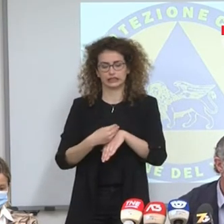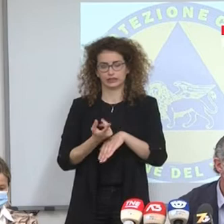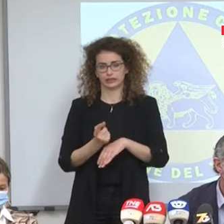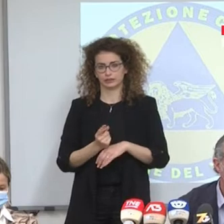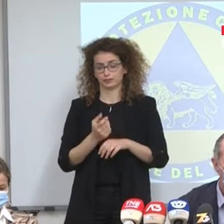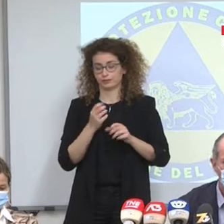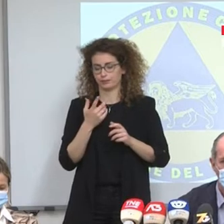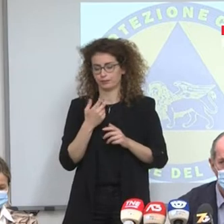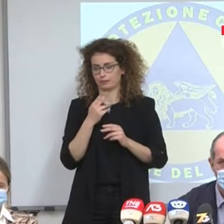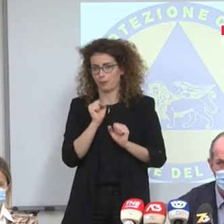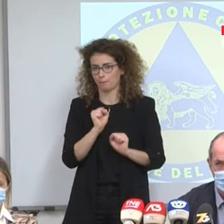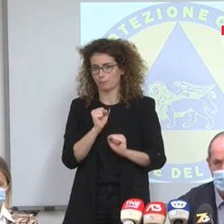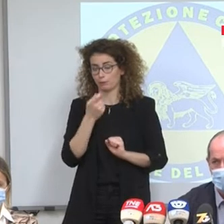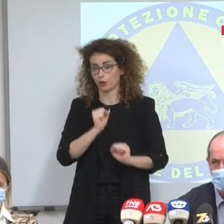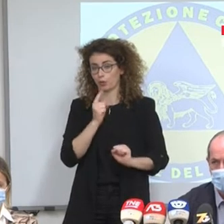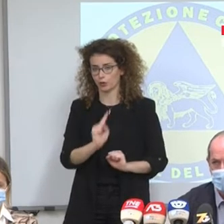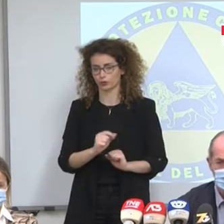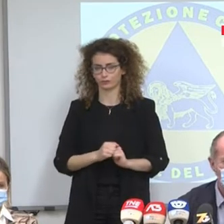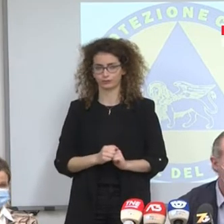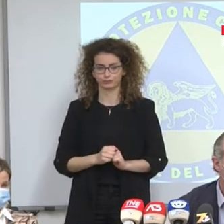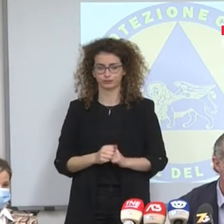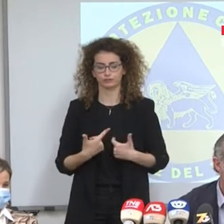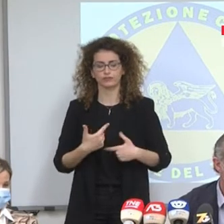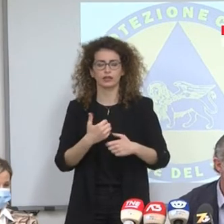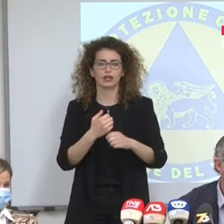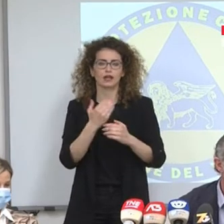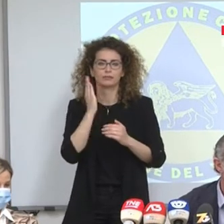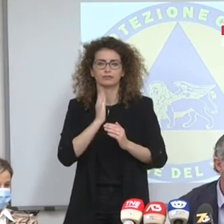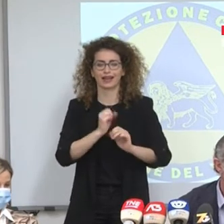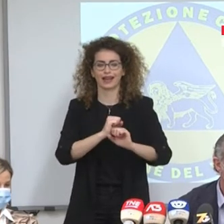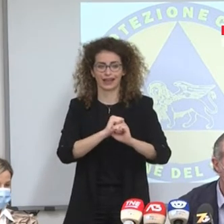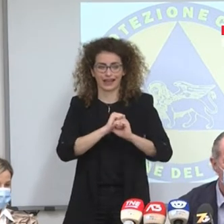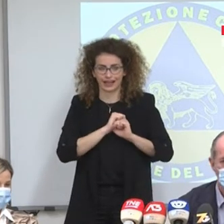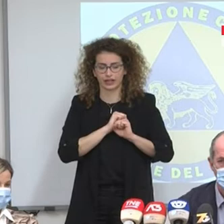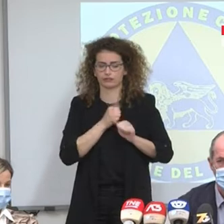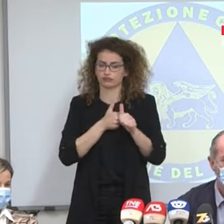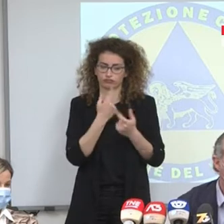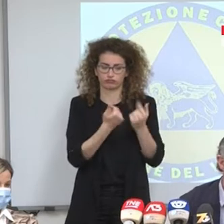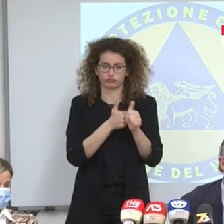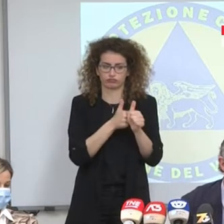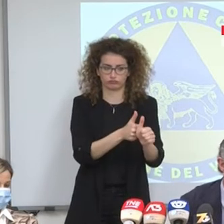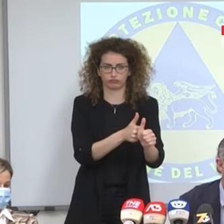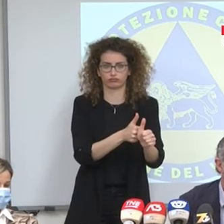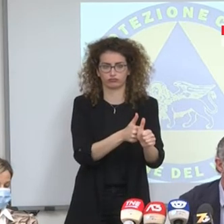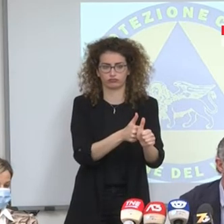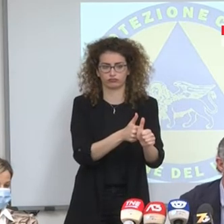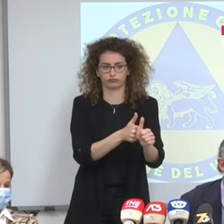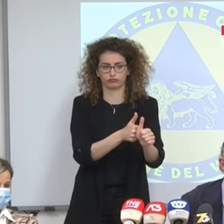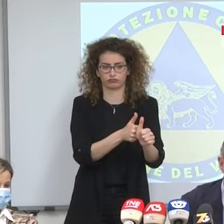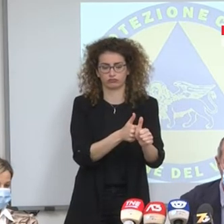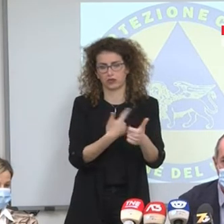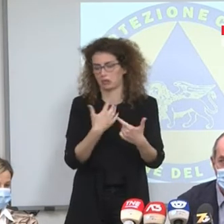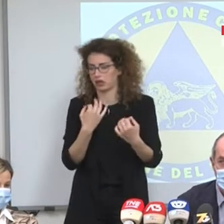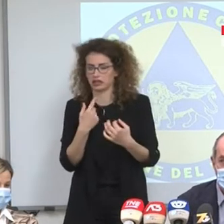però vi prego di credere che la stiamo seguendo, a parte il fatto che non dobbiamo giustificarci